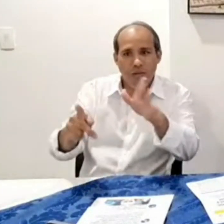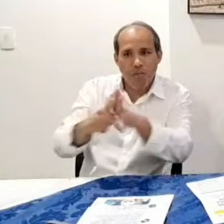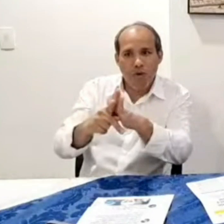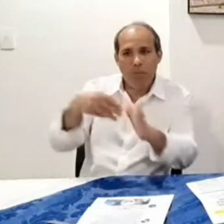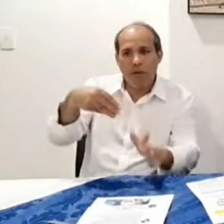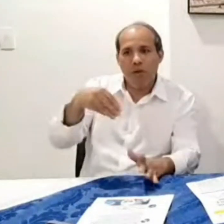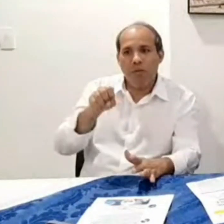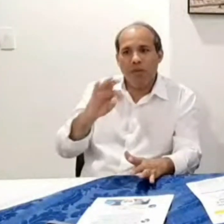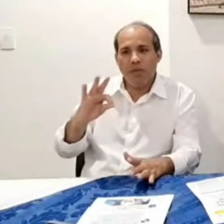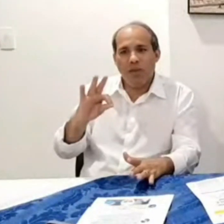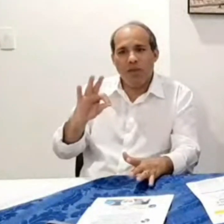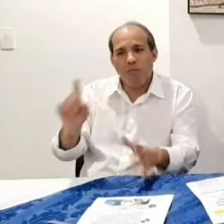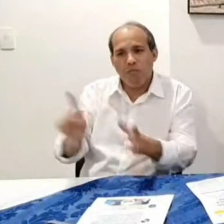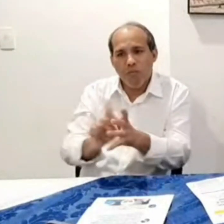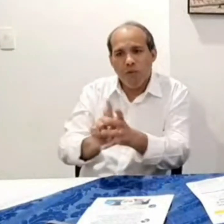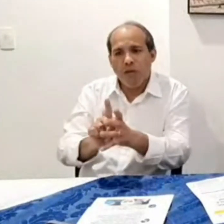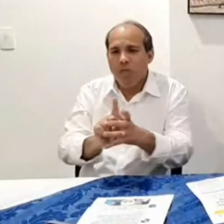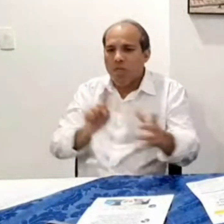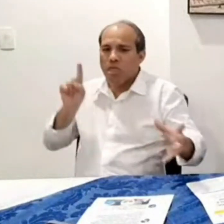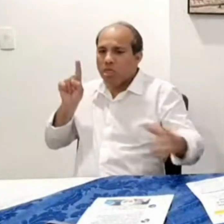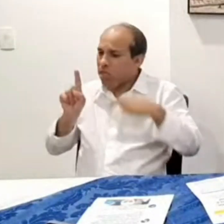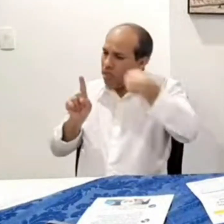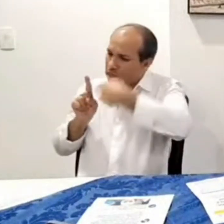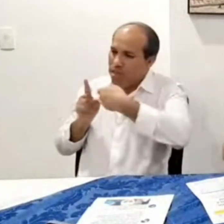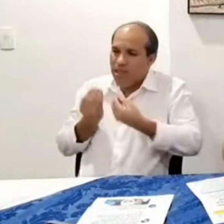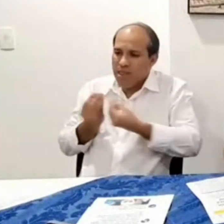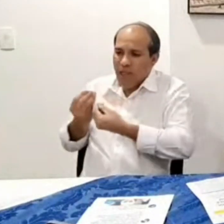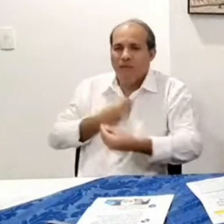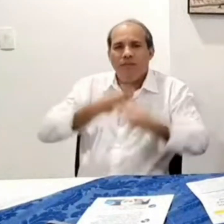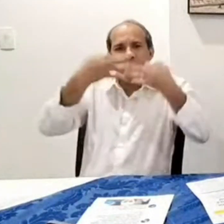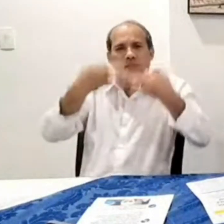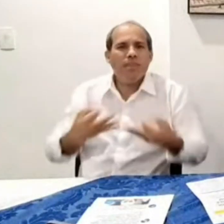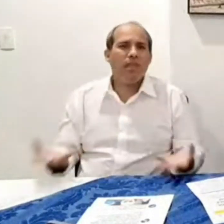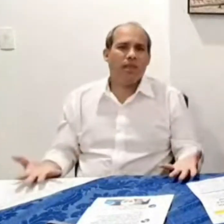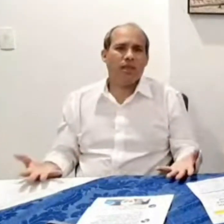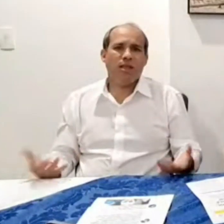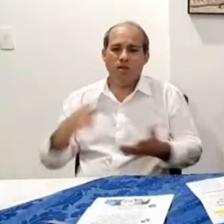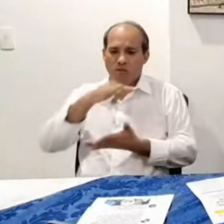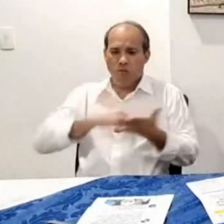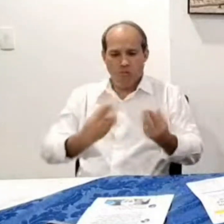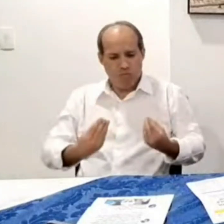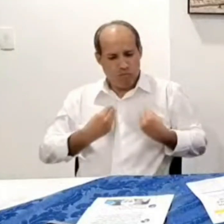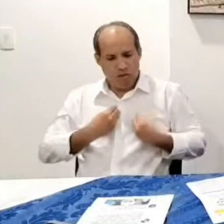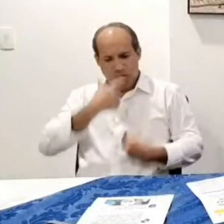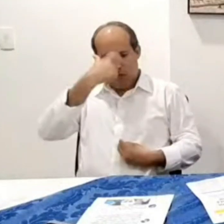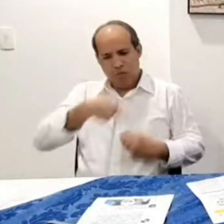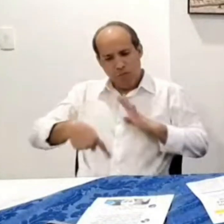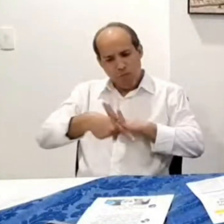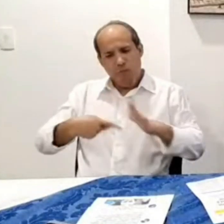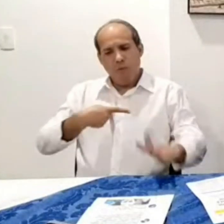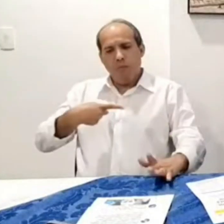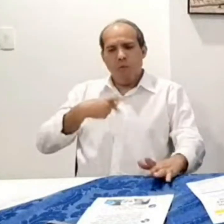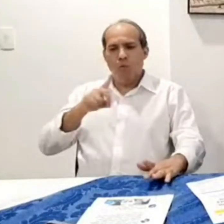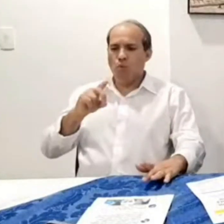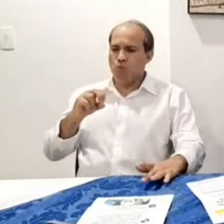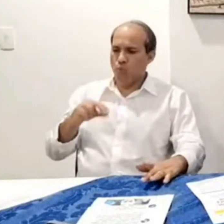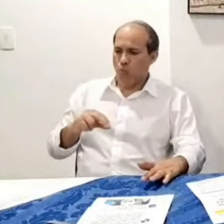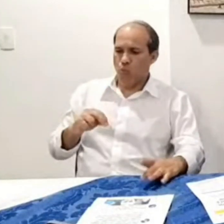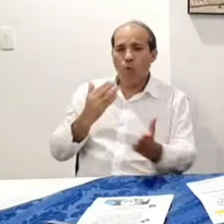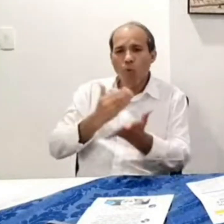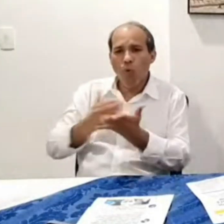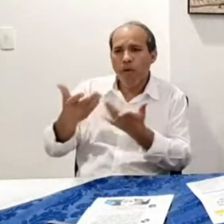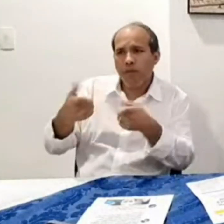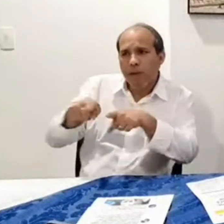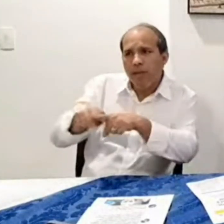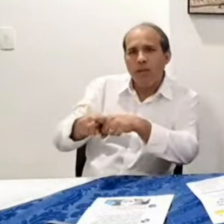humano, passe a ter dignidade. Ao passar a ter dignidade, porque ele tem um documento que diz que aquela terra é dele, ele passa a ser parceiro